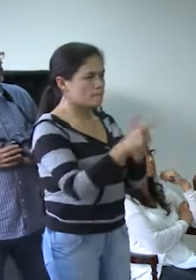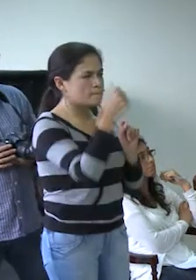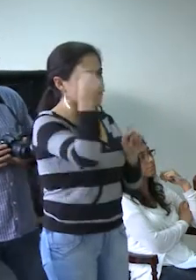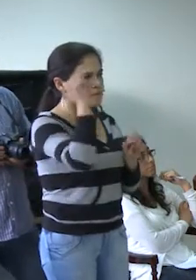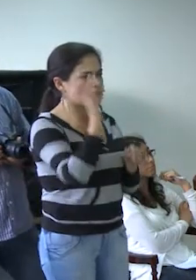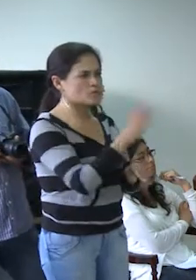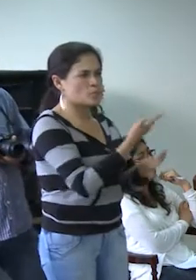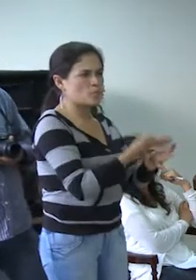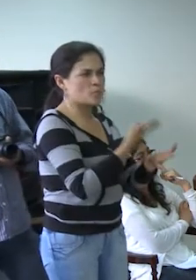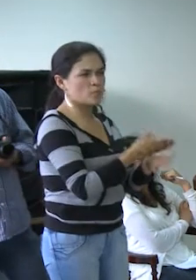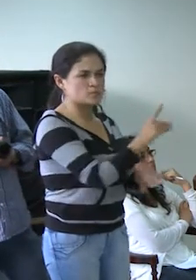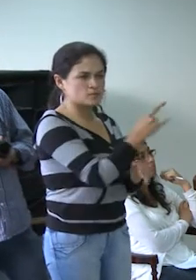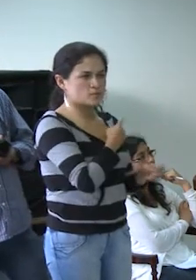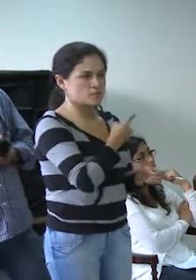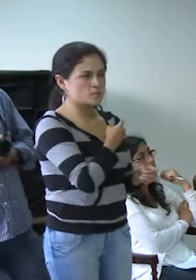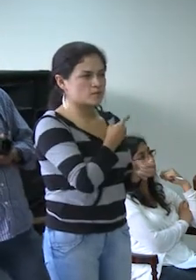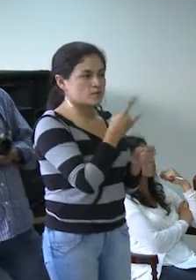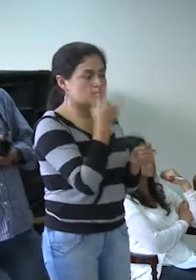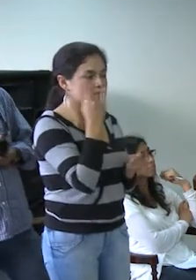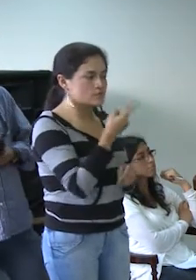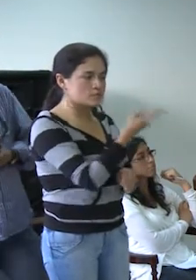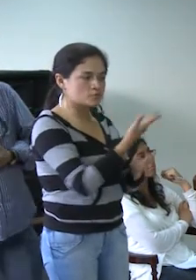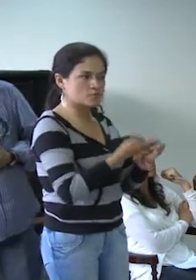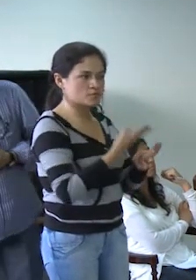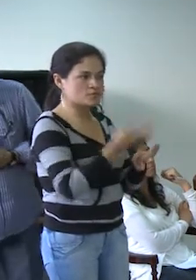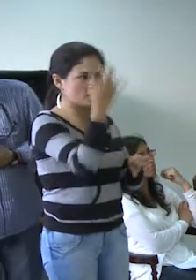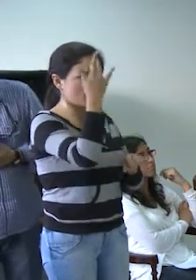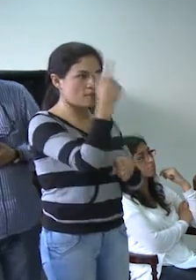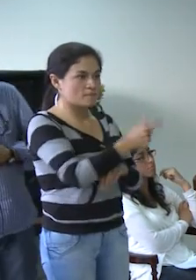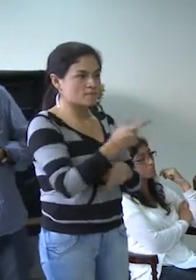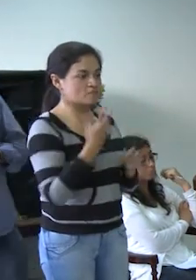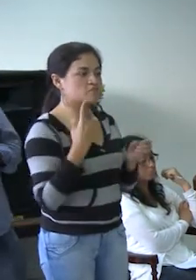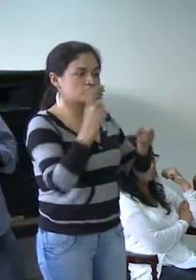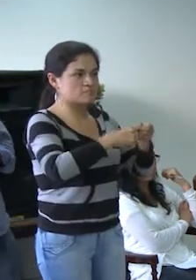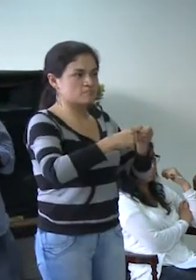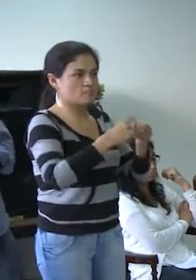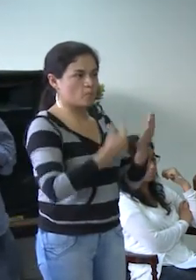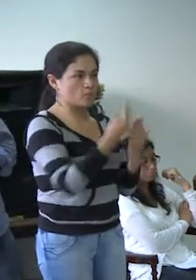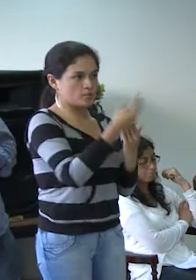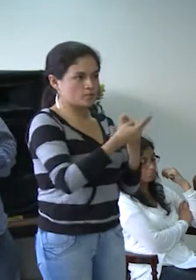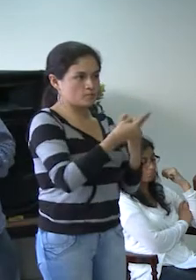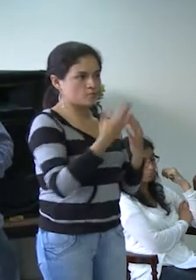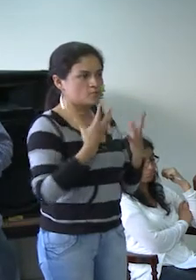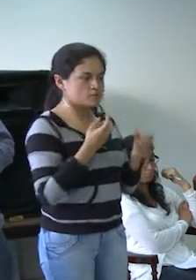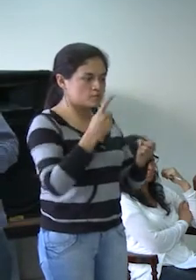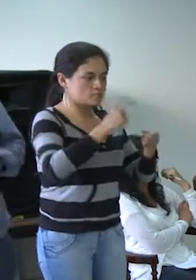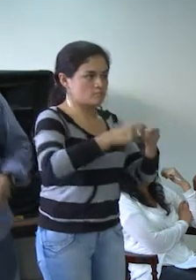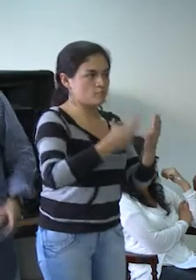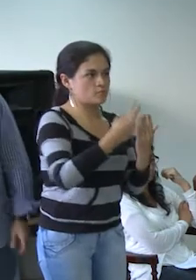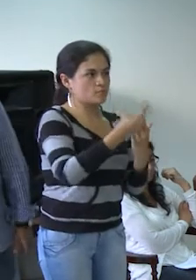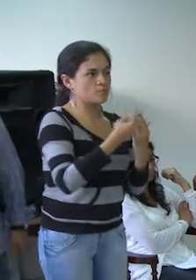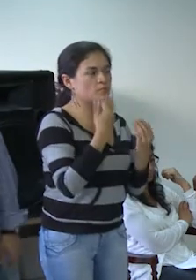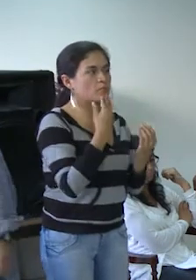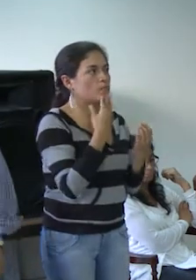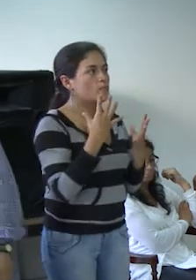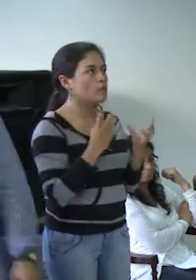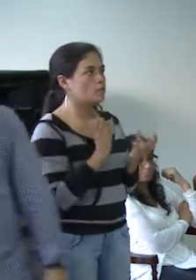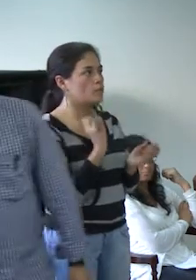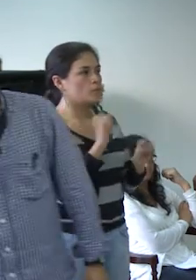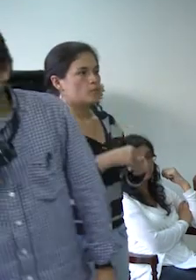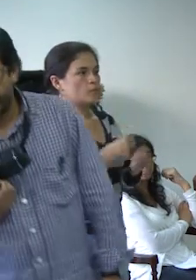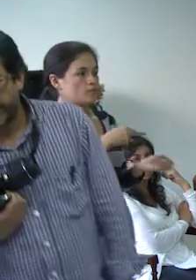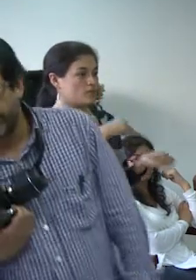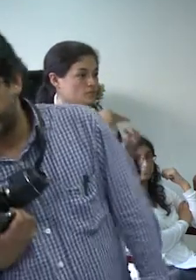tenía una propuesta muy interesante, y es que la persona se inscribía con un proyecto, si no era venir a estudiar educación